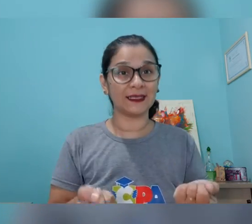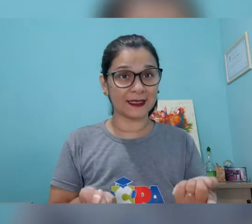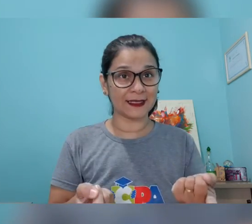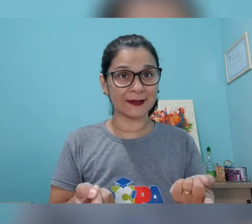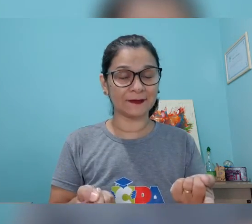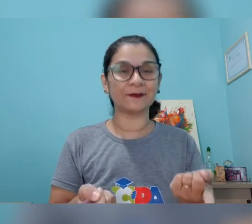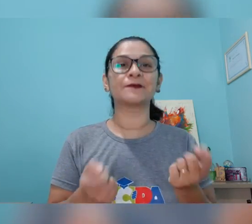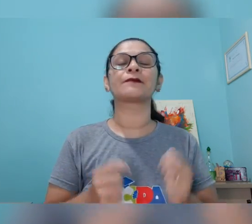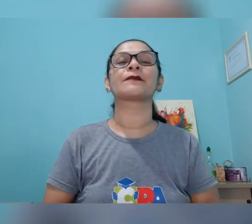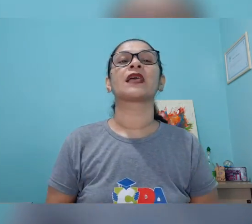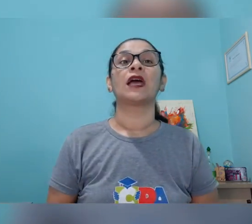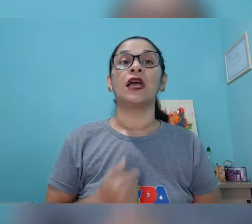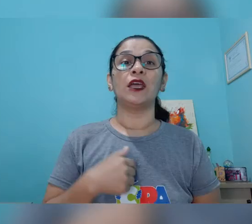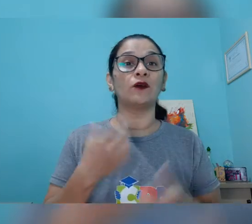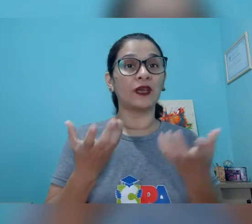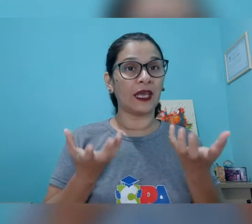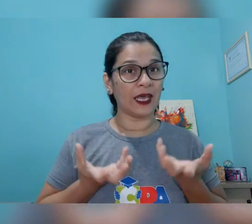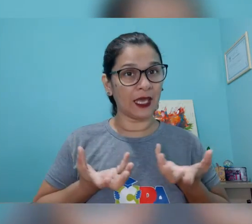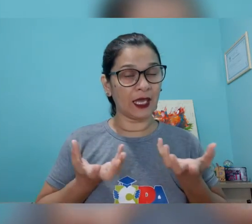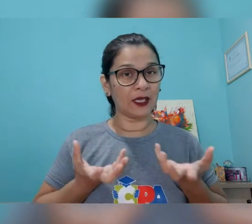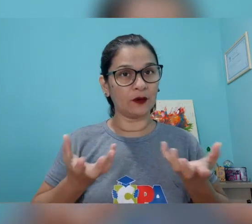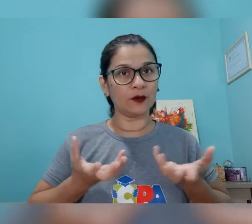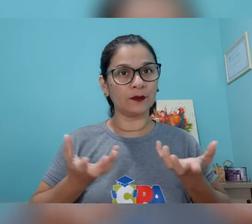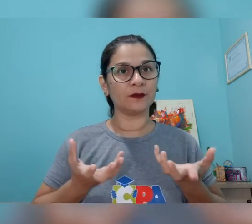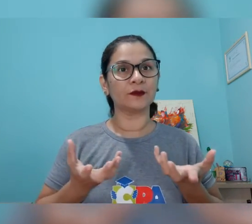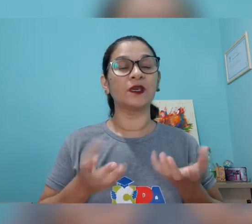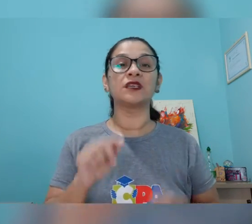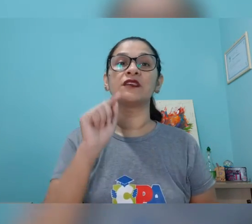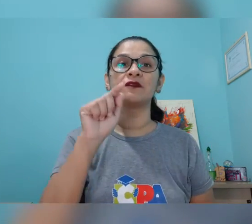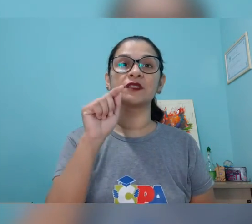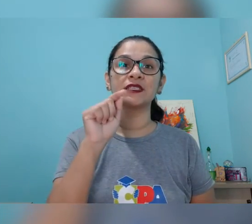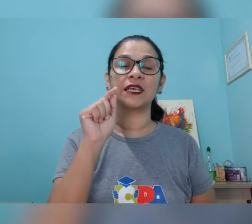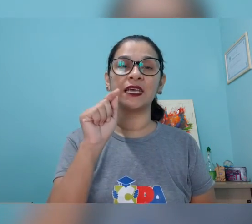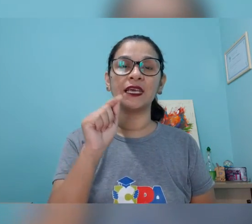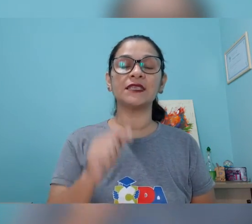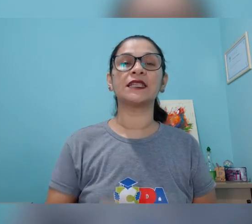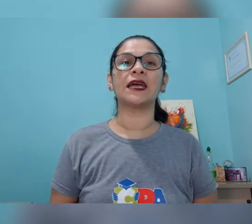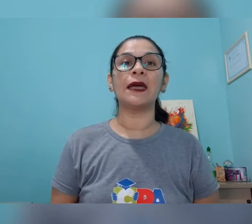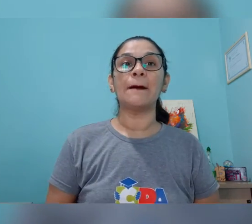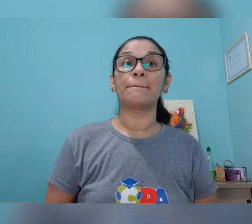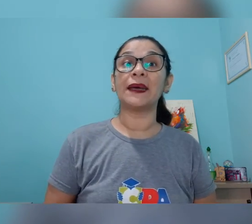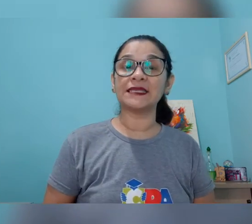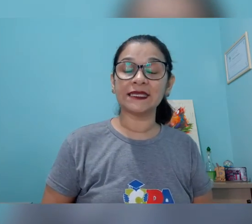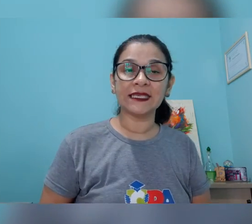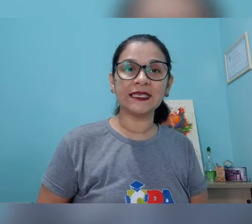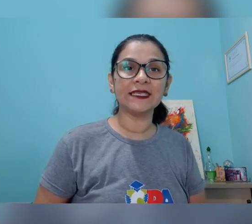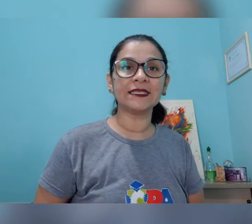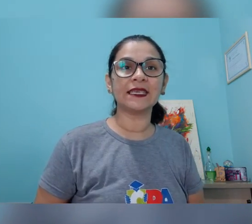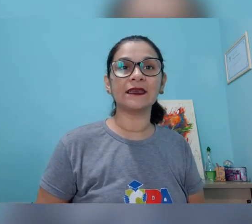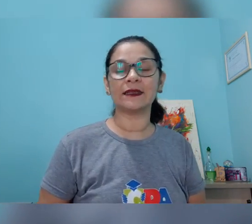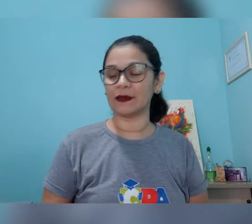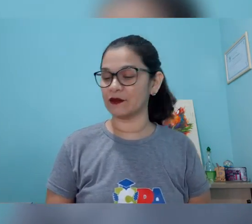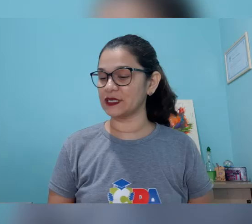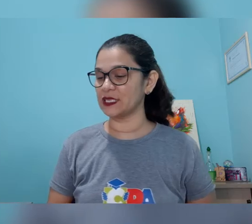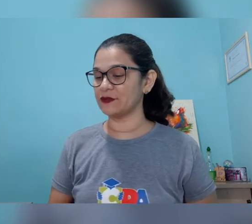mas, eu quero que vocês, né, pesquisem, né, que vocês